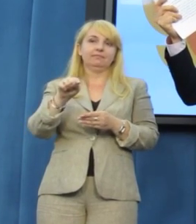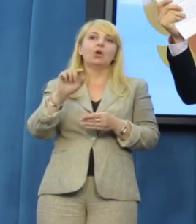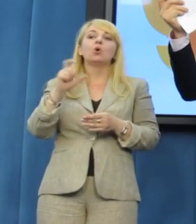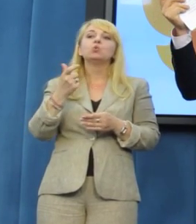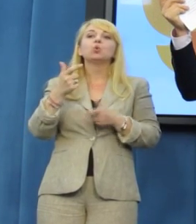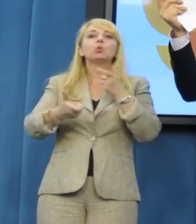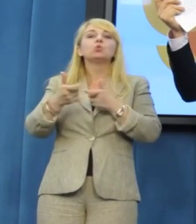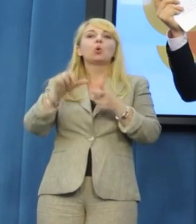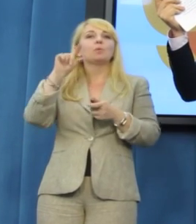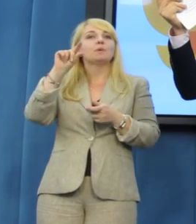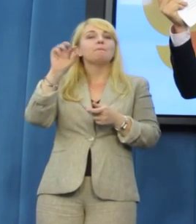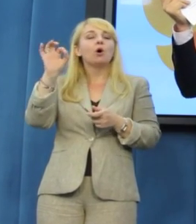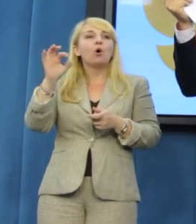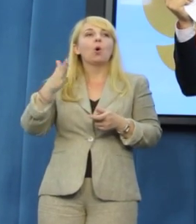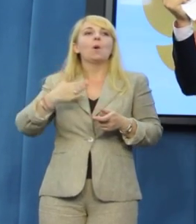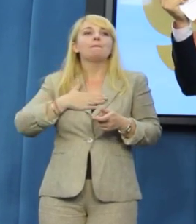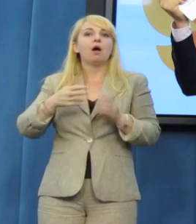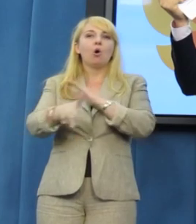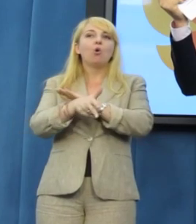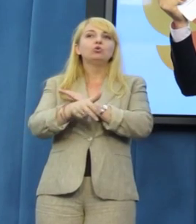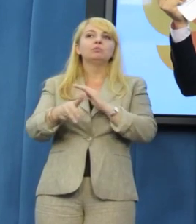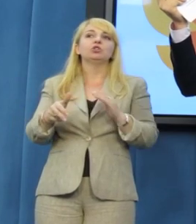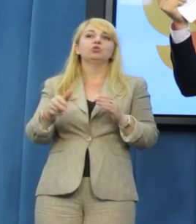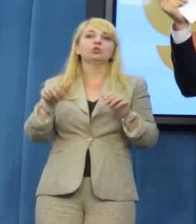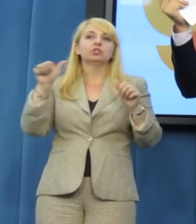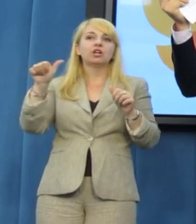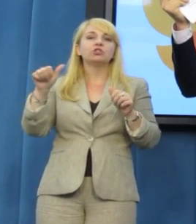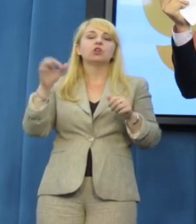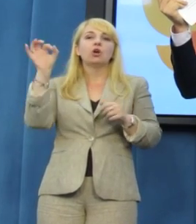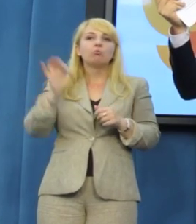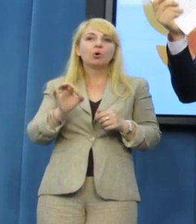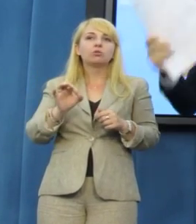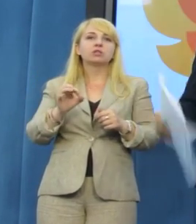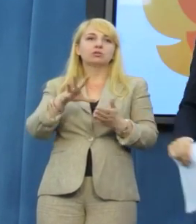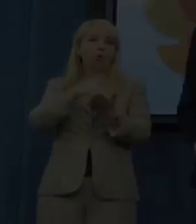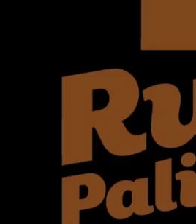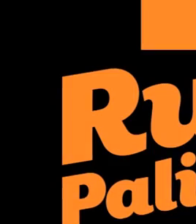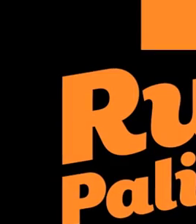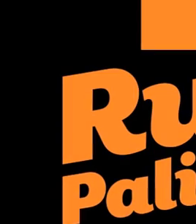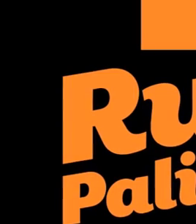mając w 86% skopiowaną nasz projekt ustawy. Toćka w toćkę.